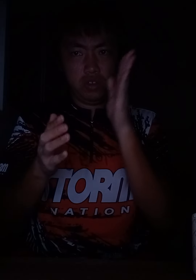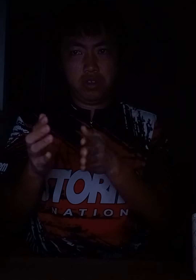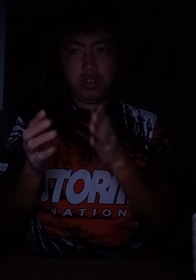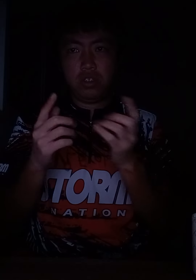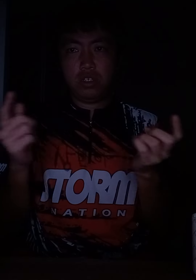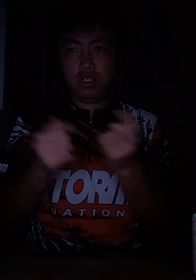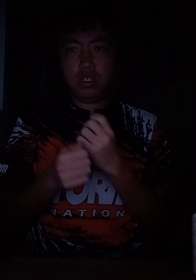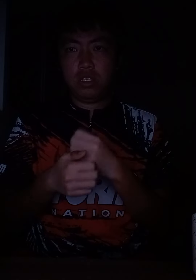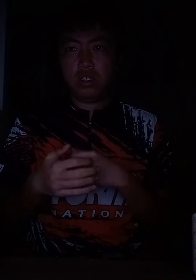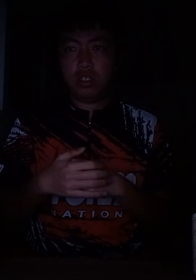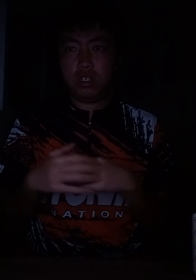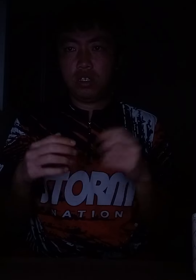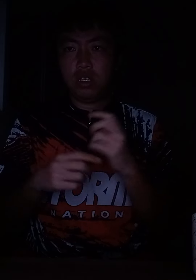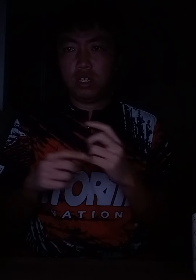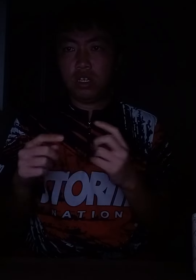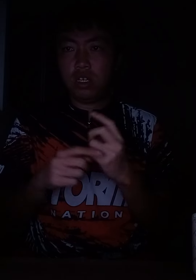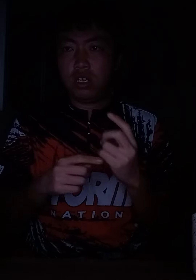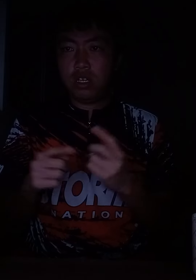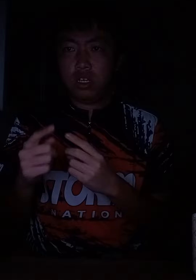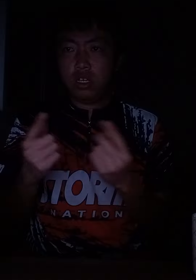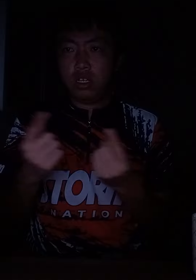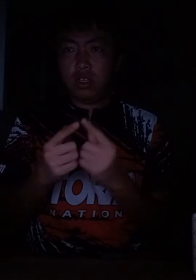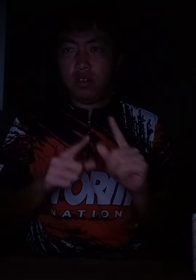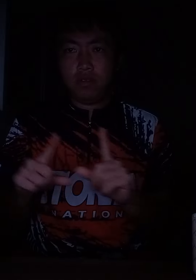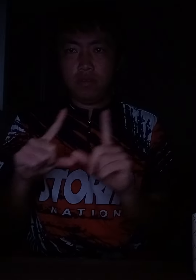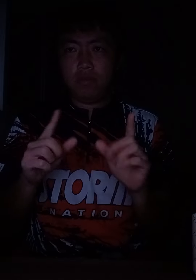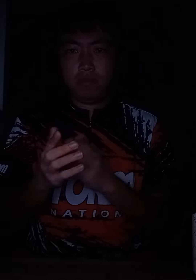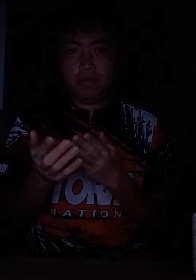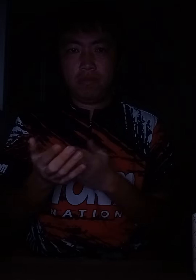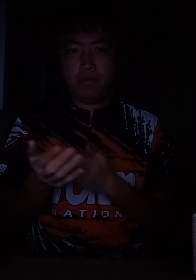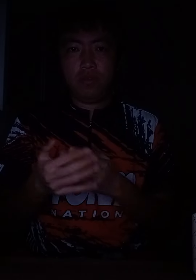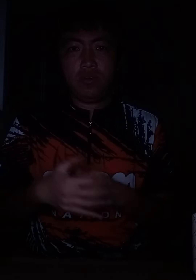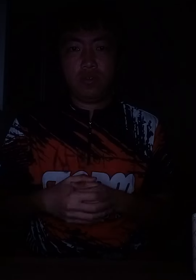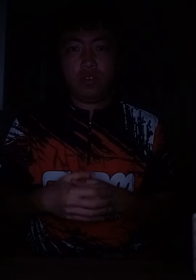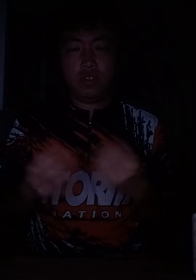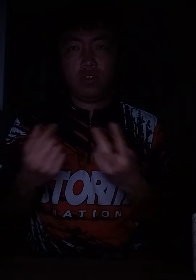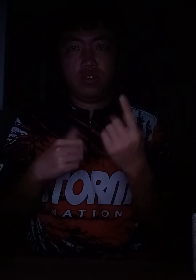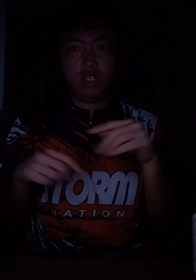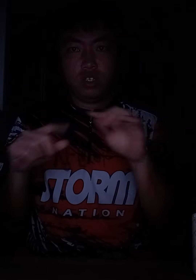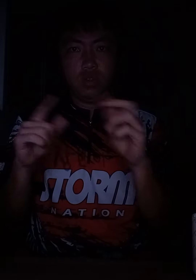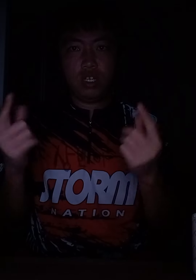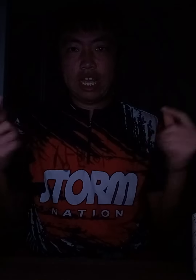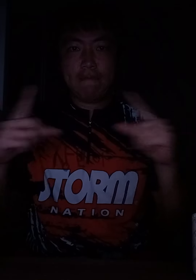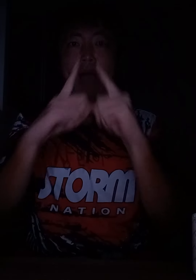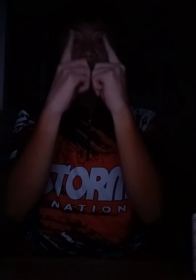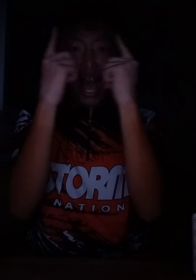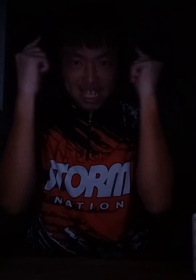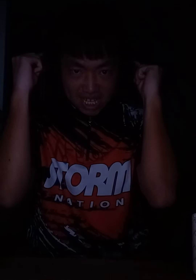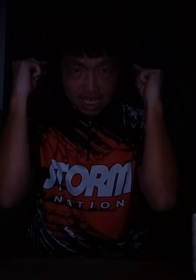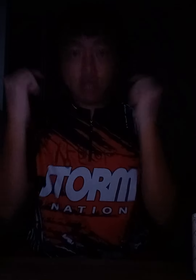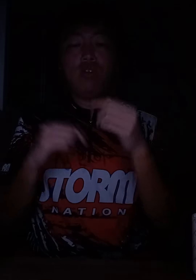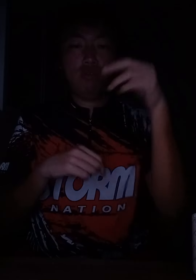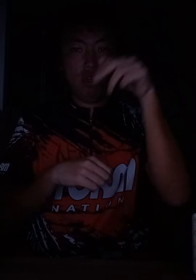만큼 업무를 방해한 정도가 크다고 본 겁니다. 지난달 26일 대중교통 내 마스크 착용 의무화